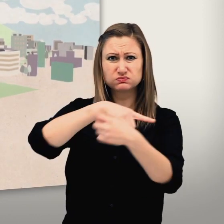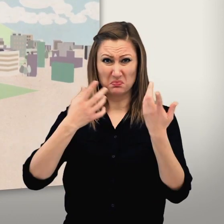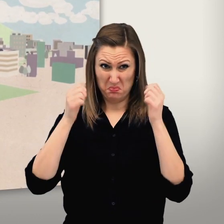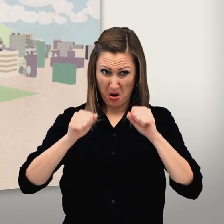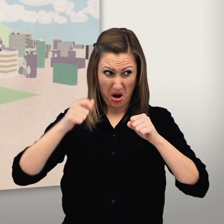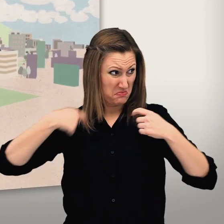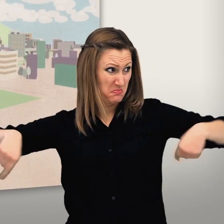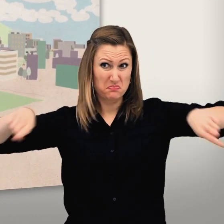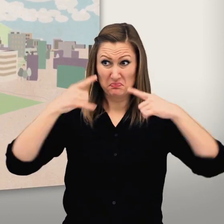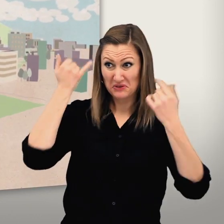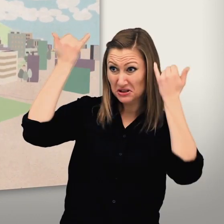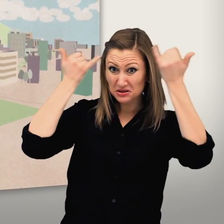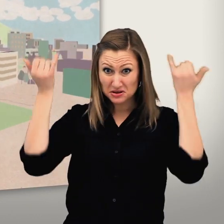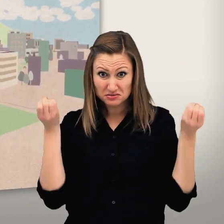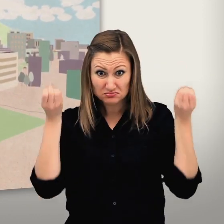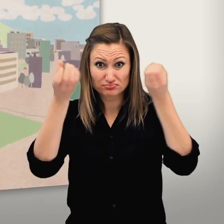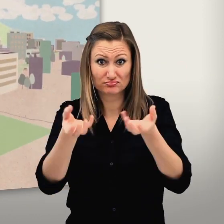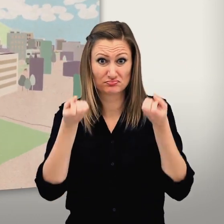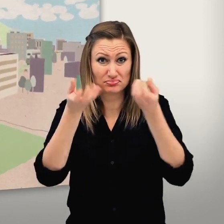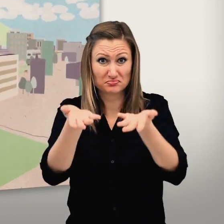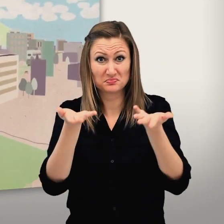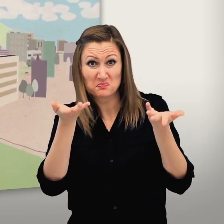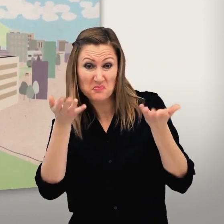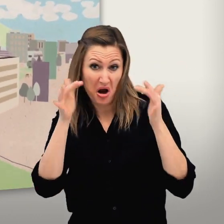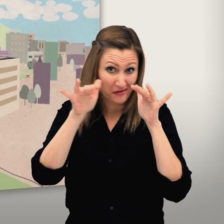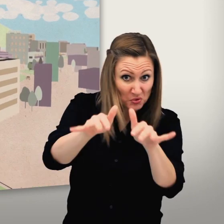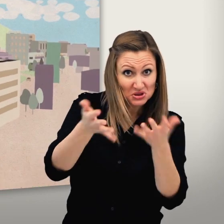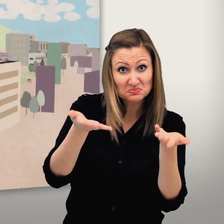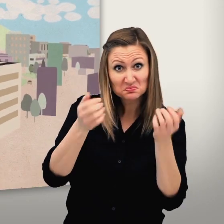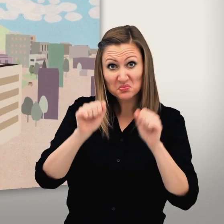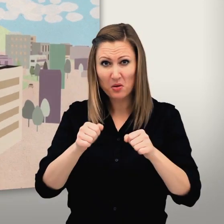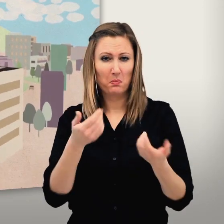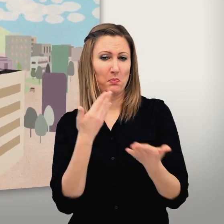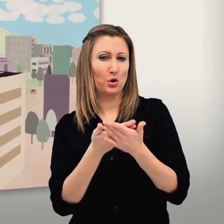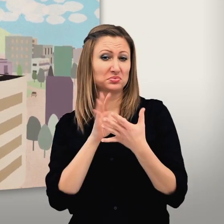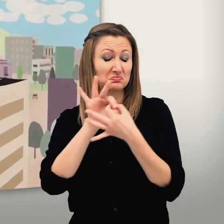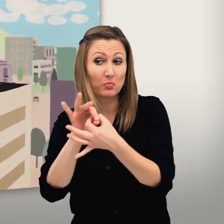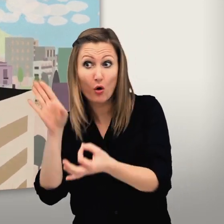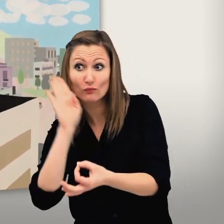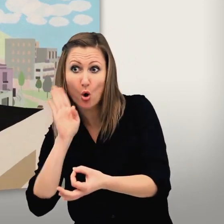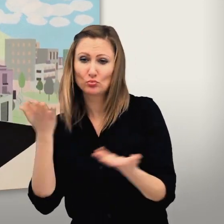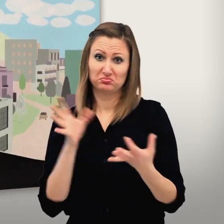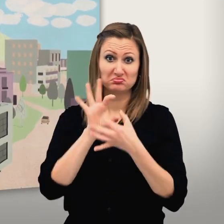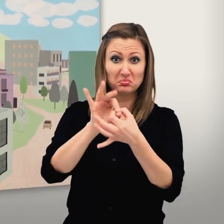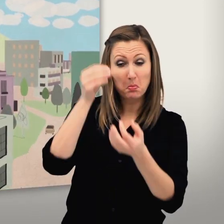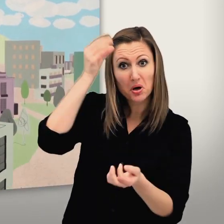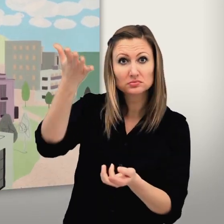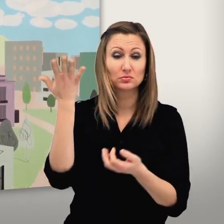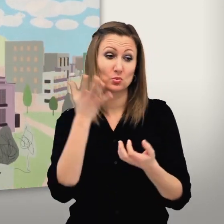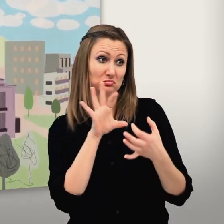Können wir die Art und Weise, in der städtisches Leben organisiert wird, mitbestimmen? Und wenn ja, wie?